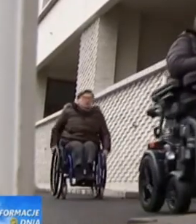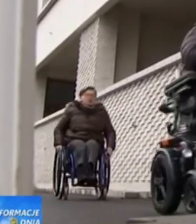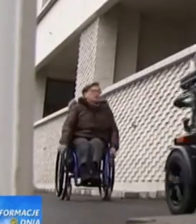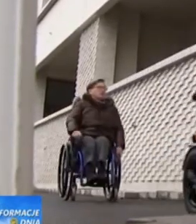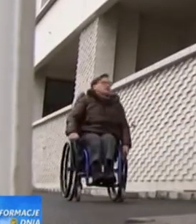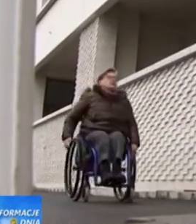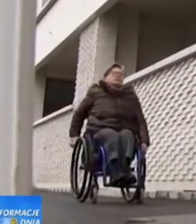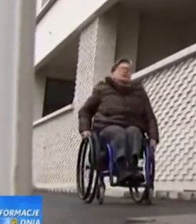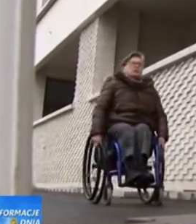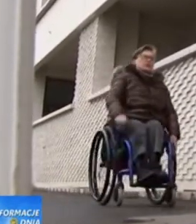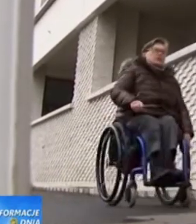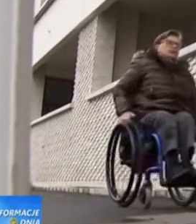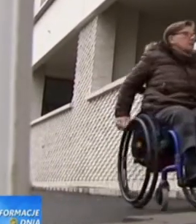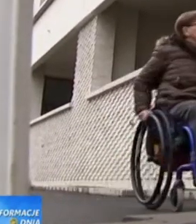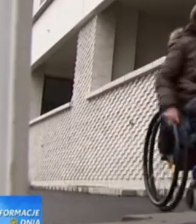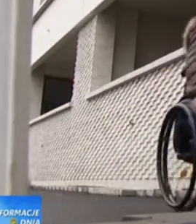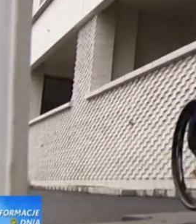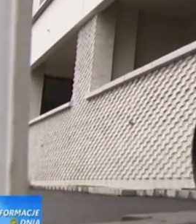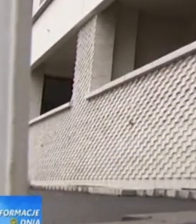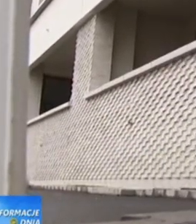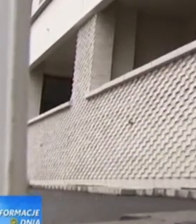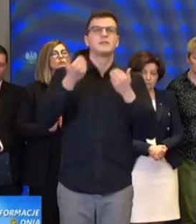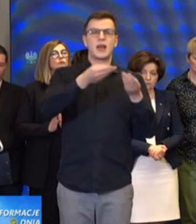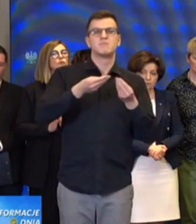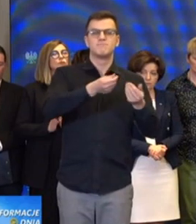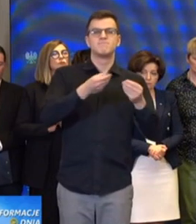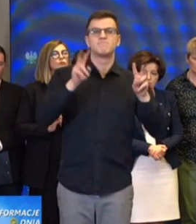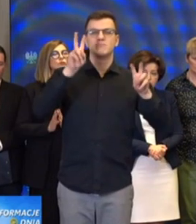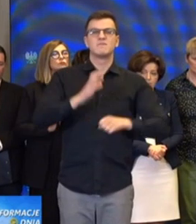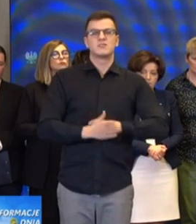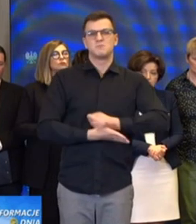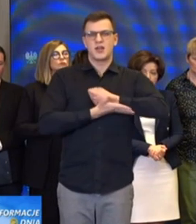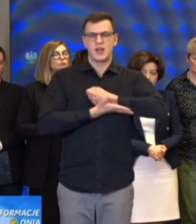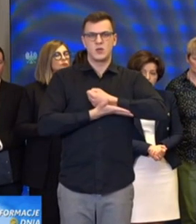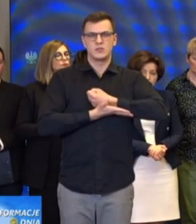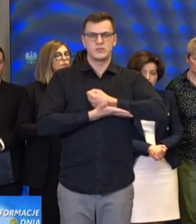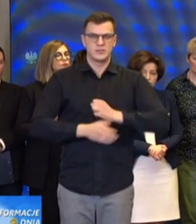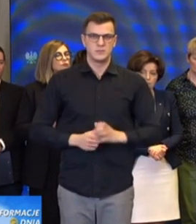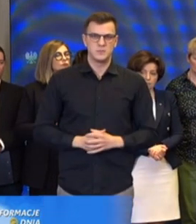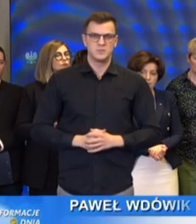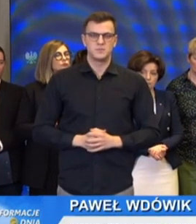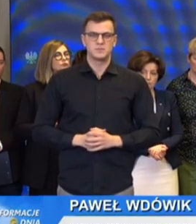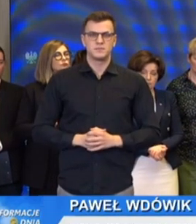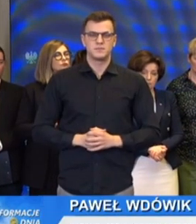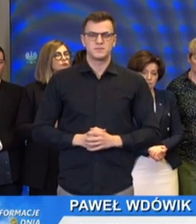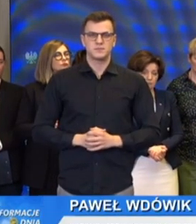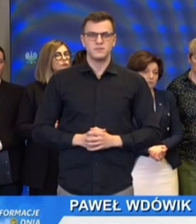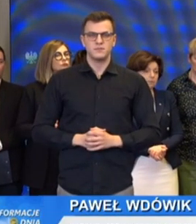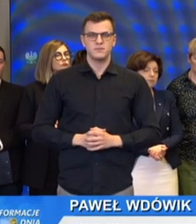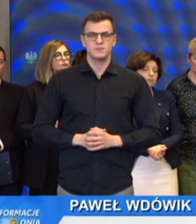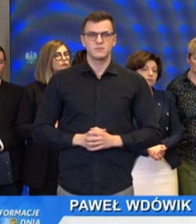opiekunami osób niepełnosprawnych. Wypracowano propozycję, jest nią nowe świadczenie wspierające. Kierowane